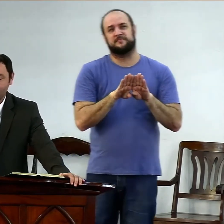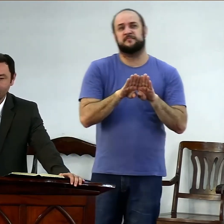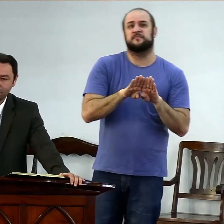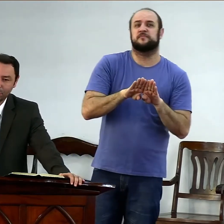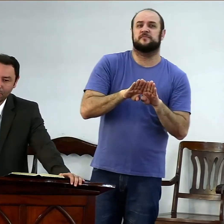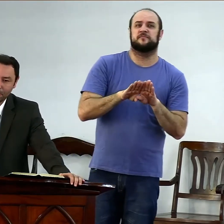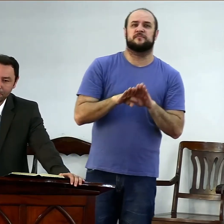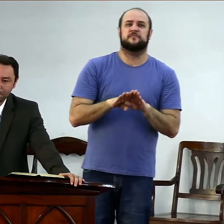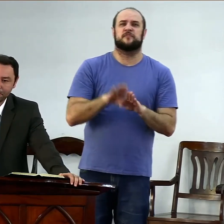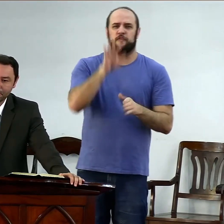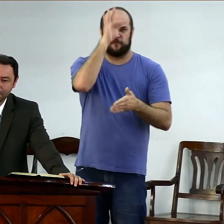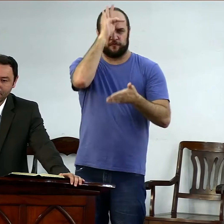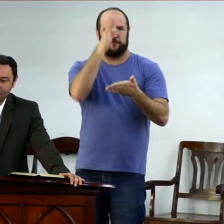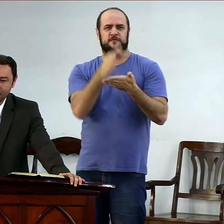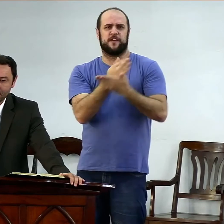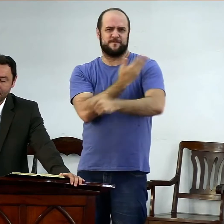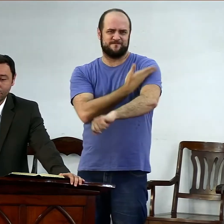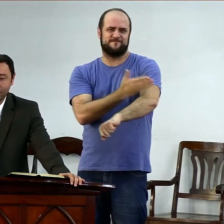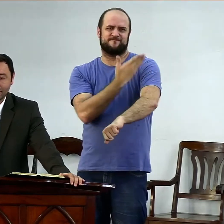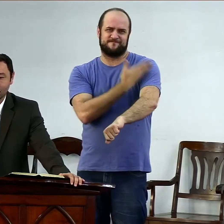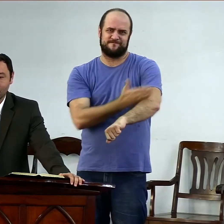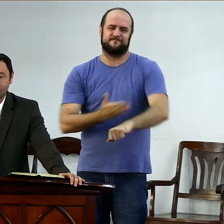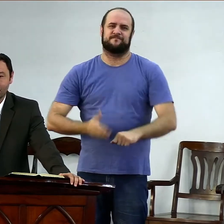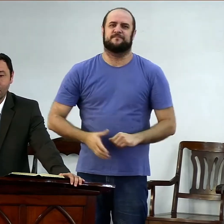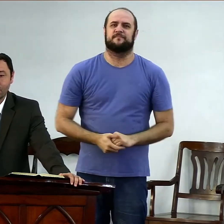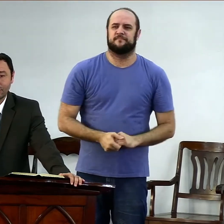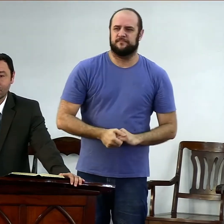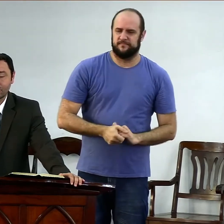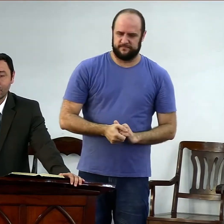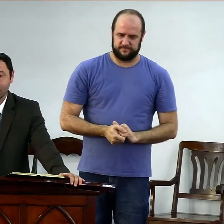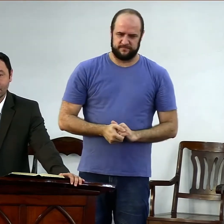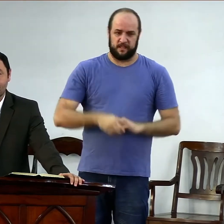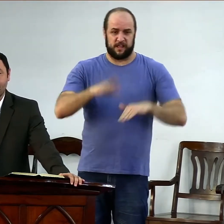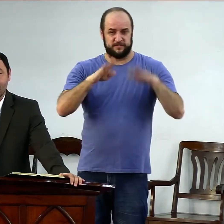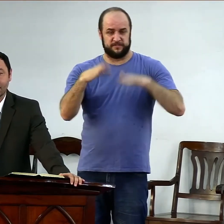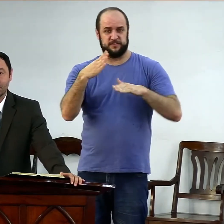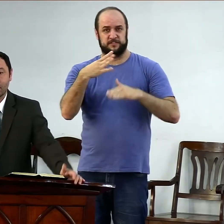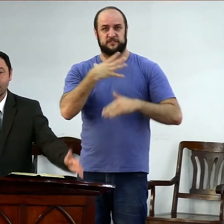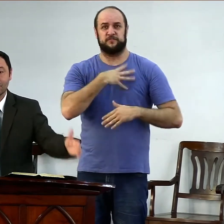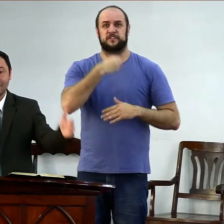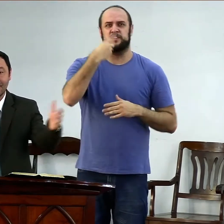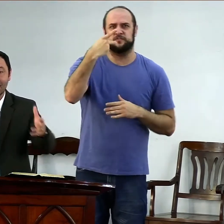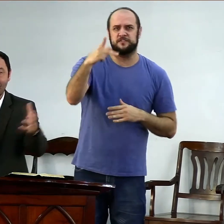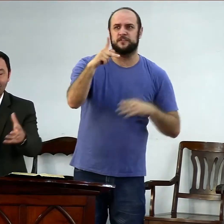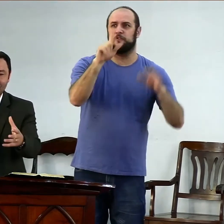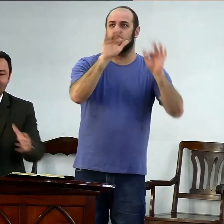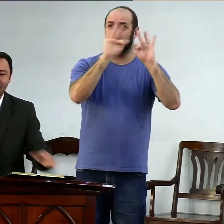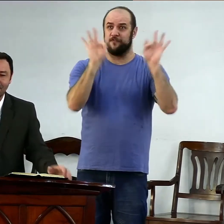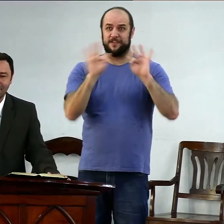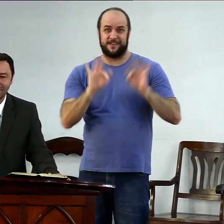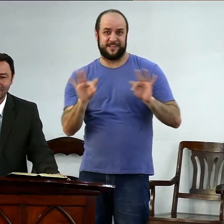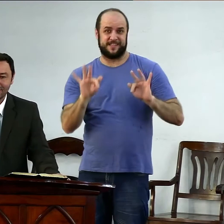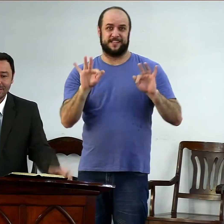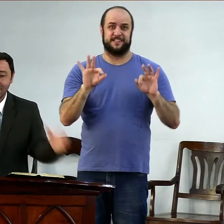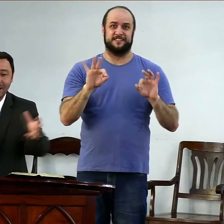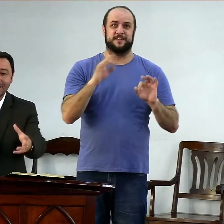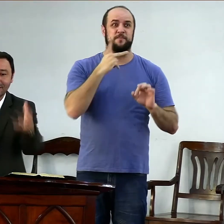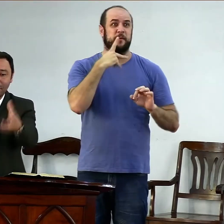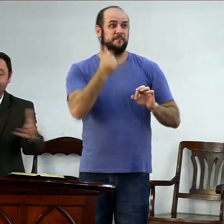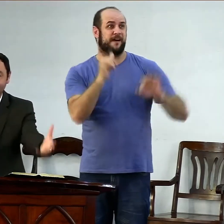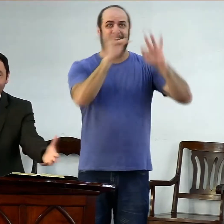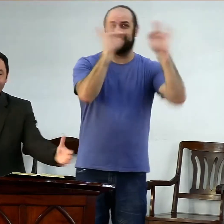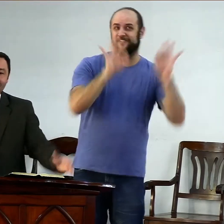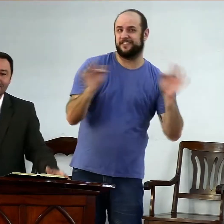e o smartphone. Talvez a tua esposa e os teus filhos estão alegres porque você está em casa, está